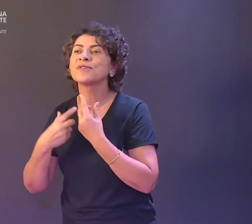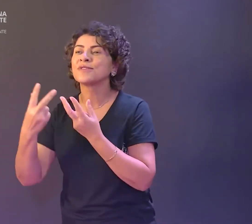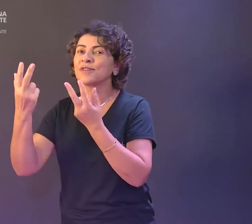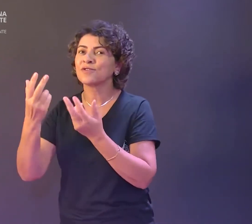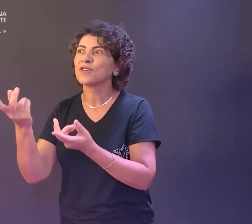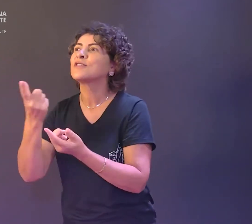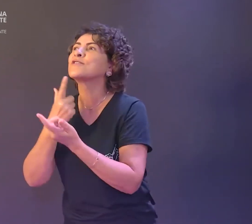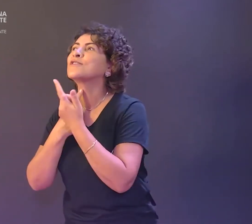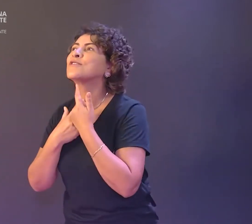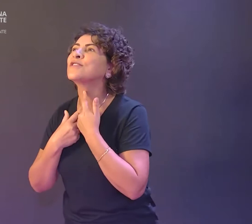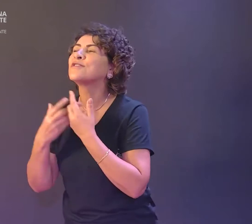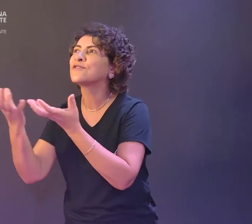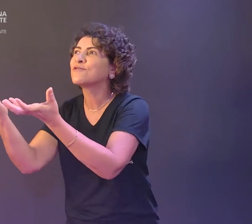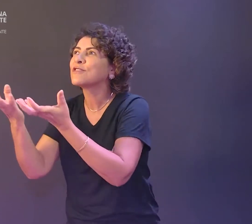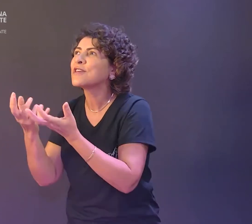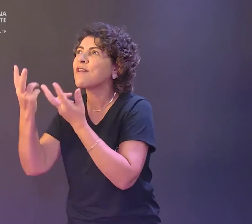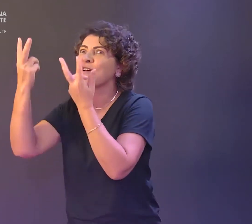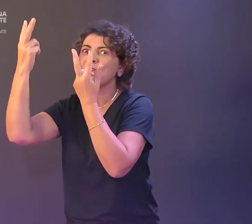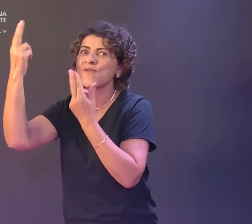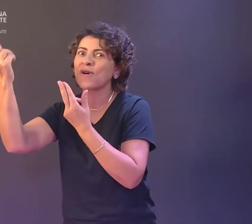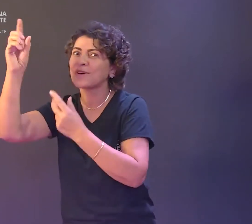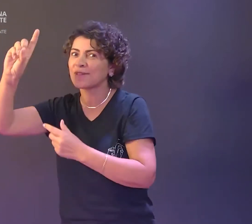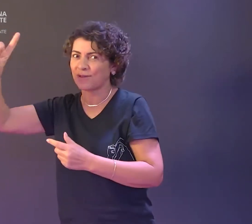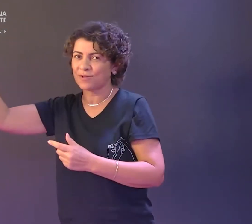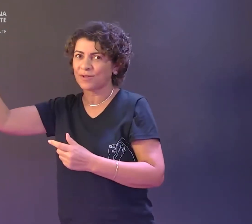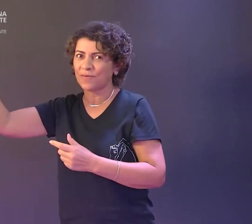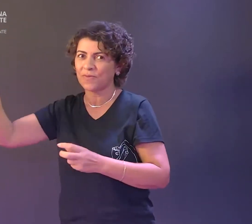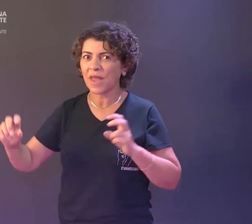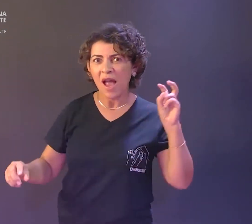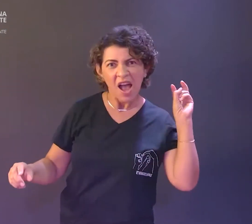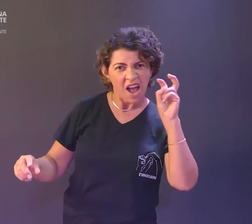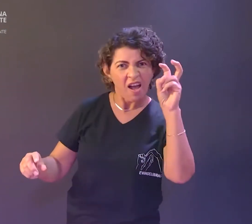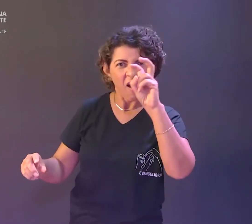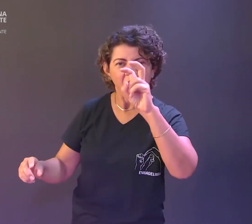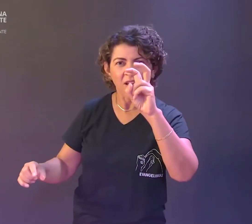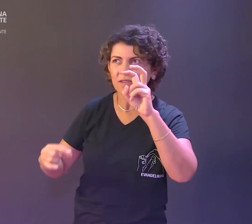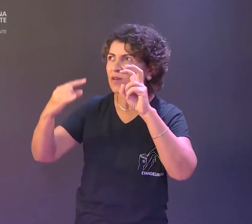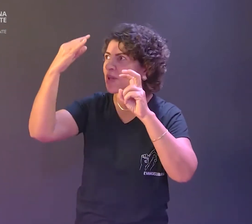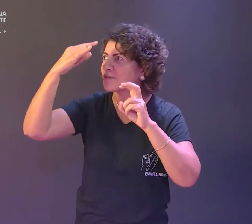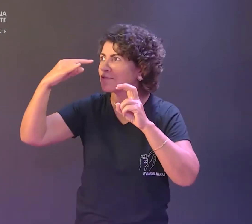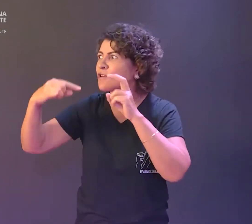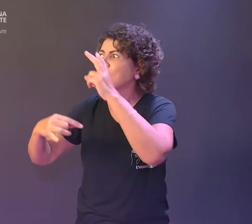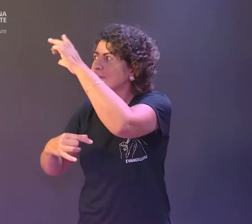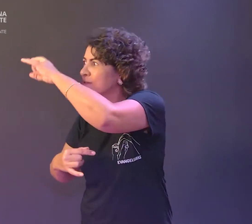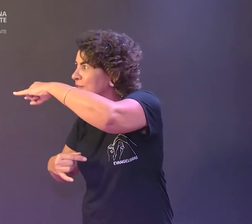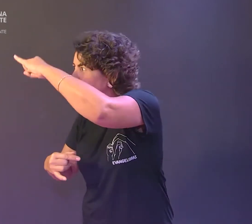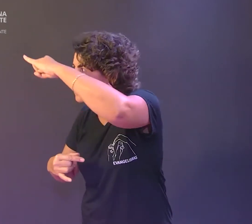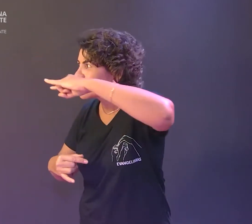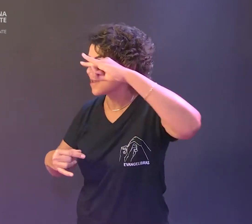A serpente seduziu nossos primeiros pais com o mesmo desejo que havia